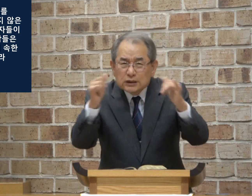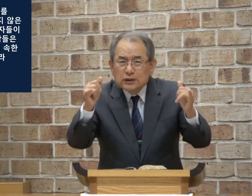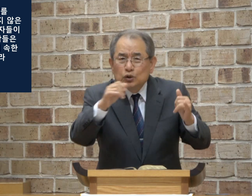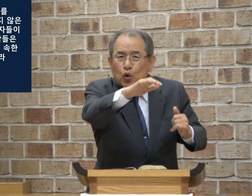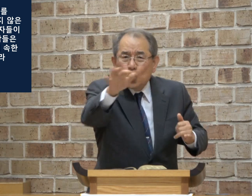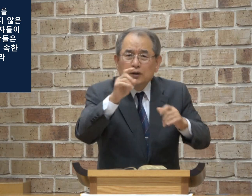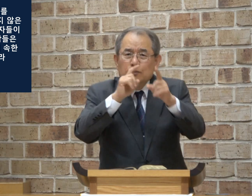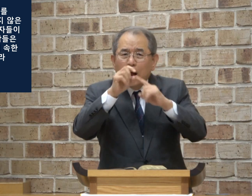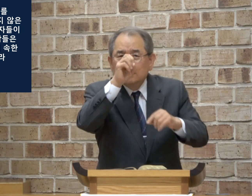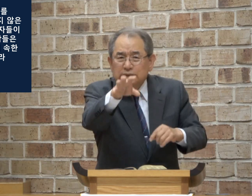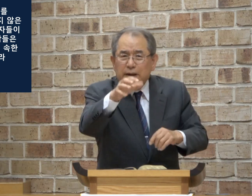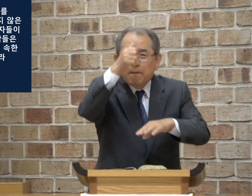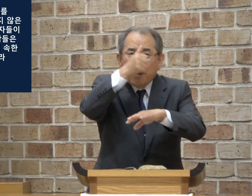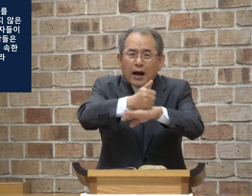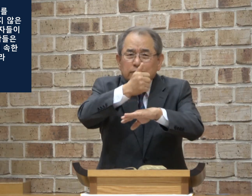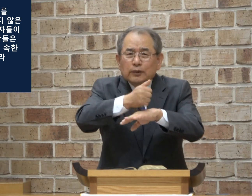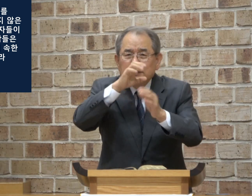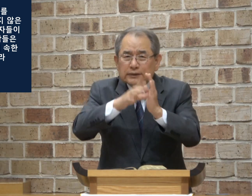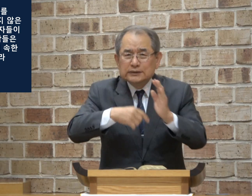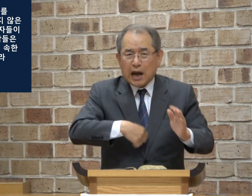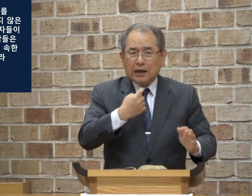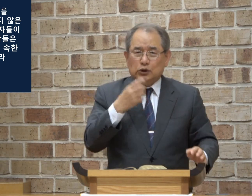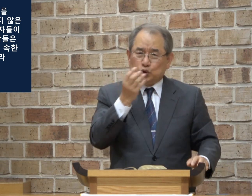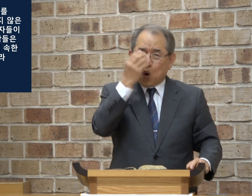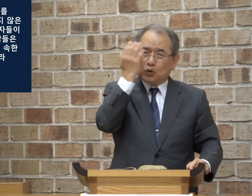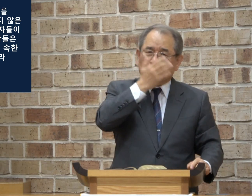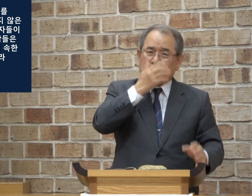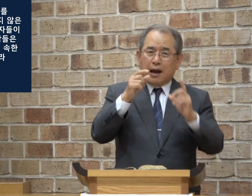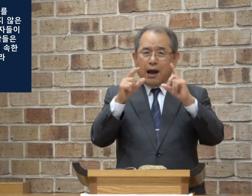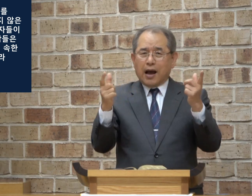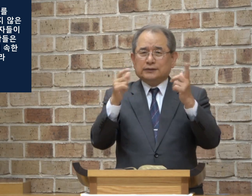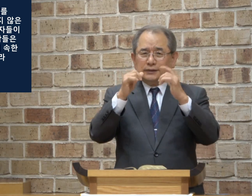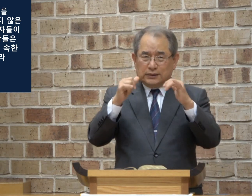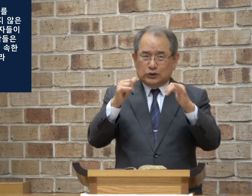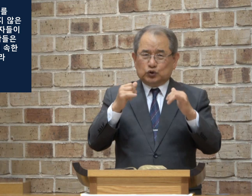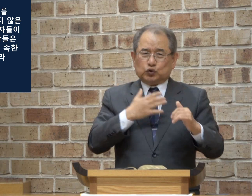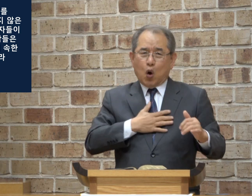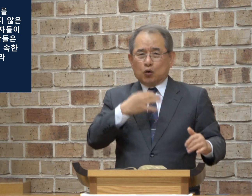그들이 너희를 말하기를 마지막 때에 자기의 경건한 자는 정경대로 행하라.